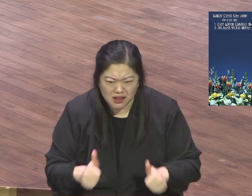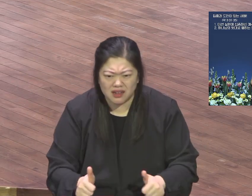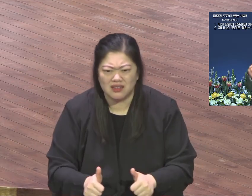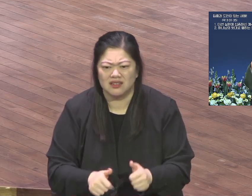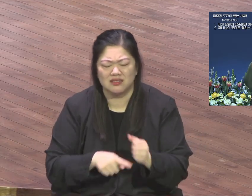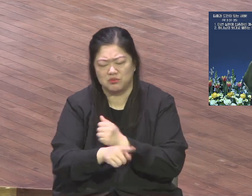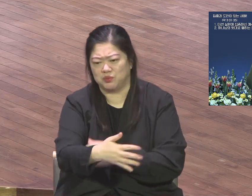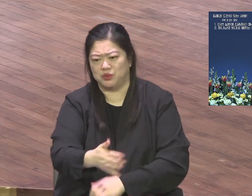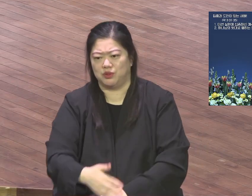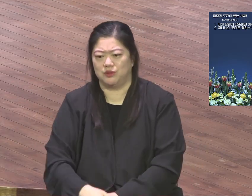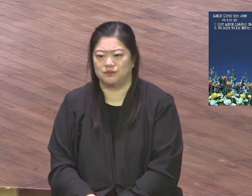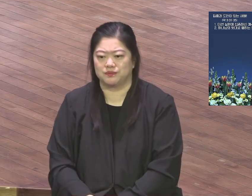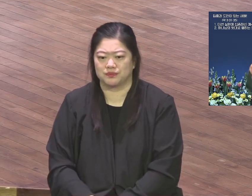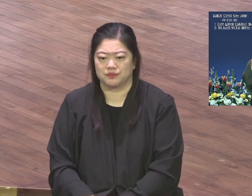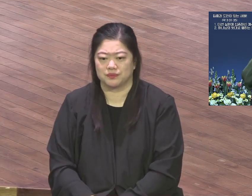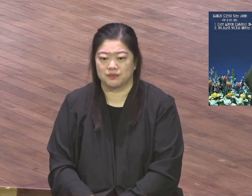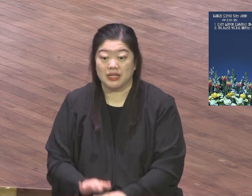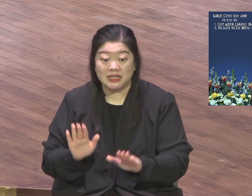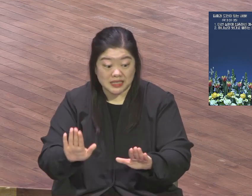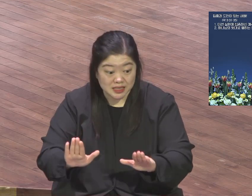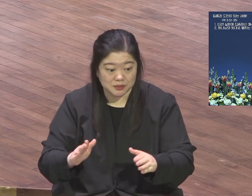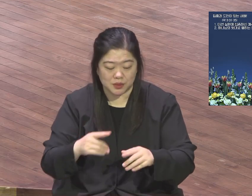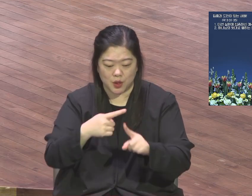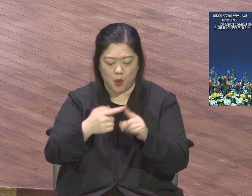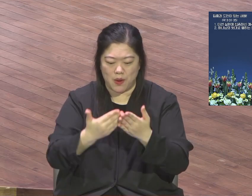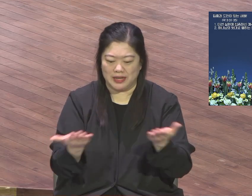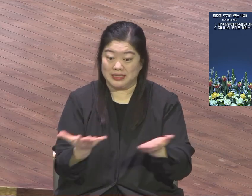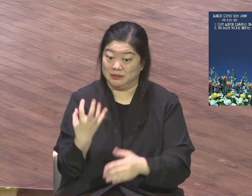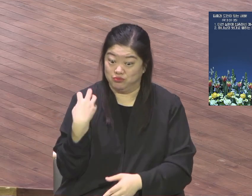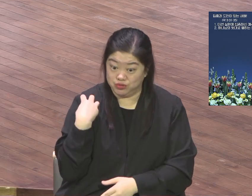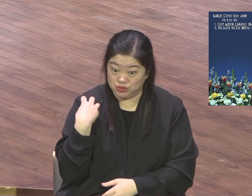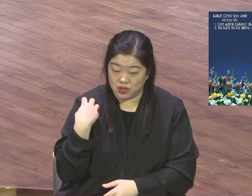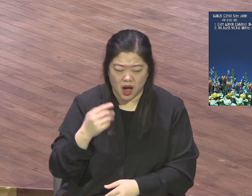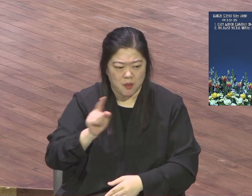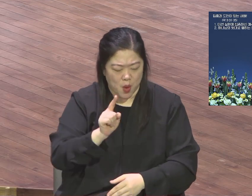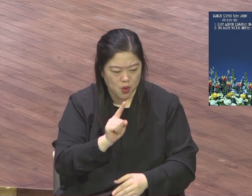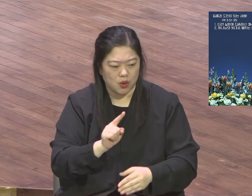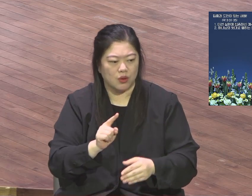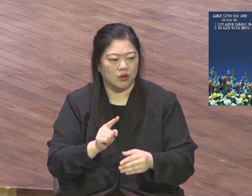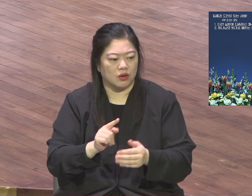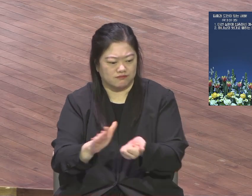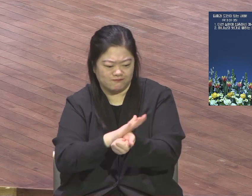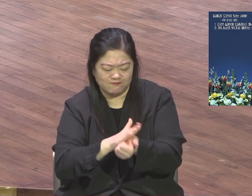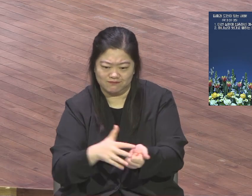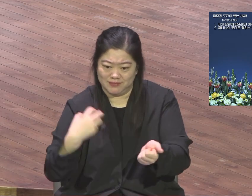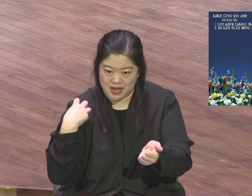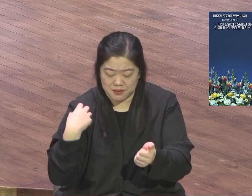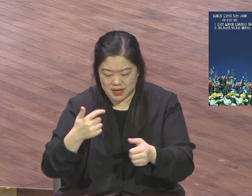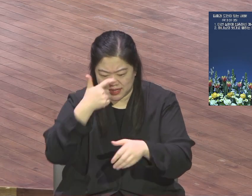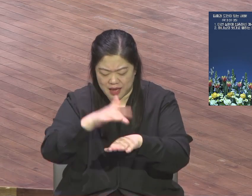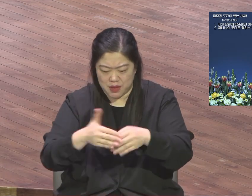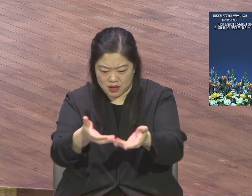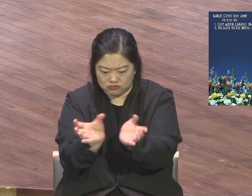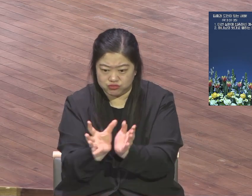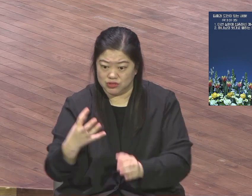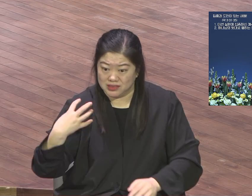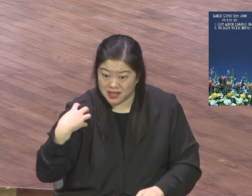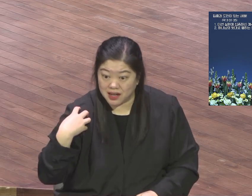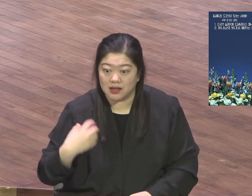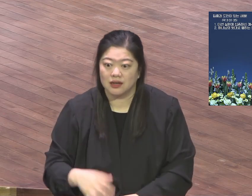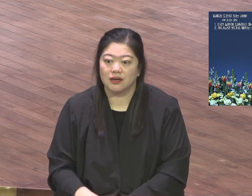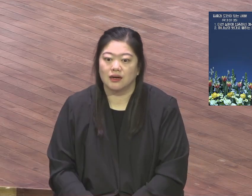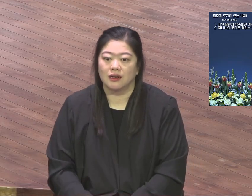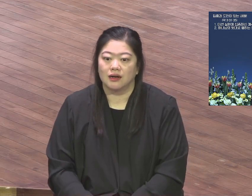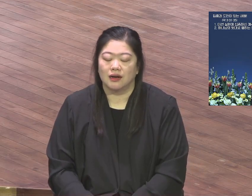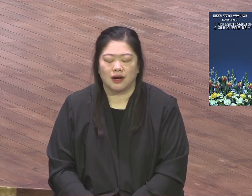직분, 여러분 무슨 부장 직분, 구역장 직분, 직분, 주요 직분, 회장 직분. 회장, 우리 교회 전도회가